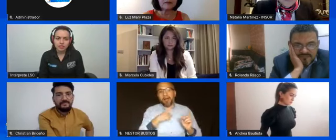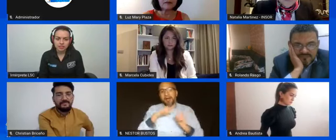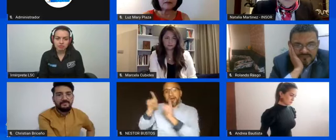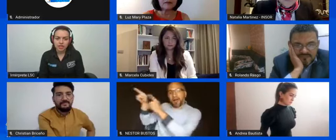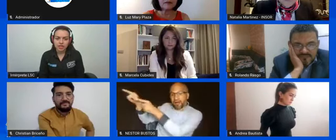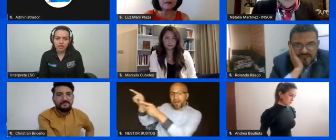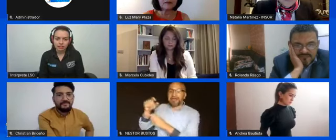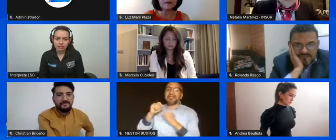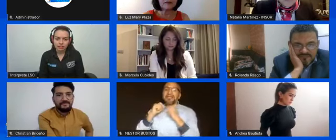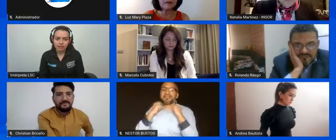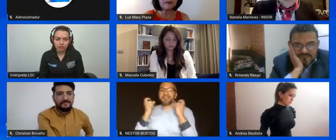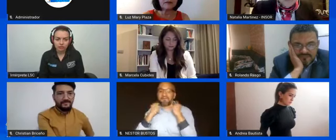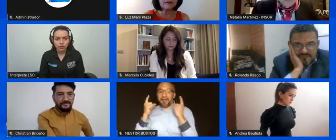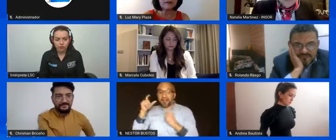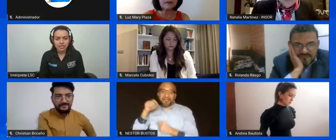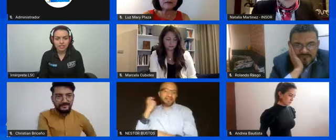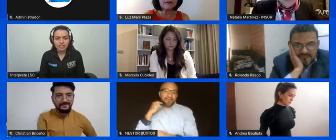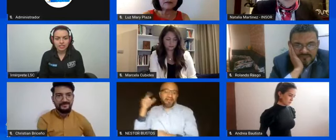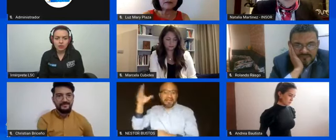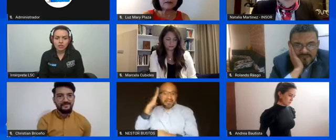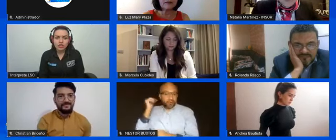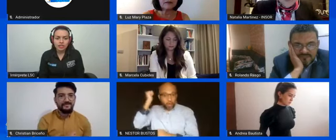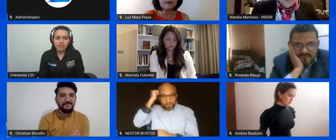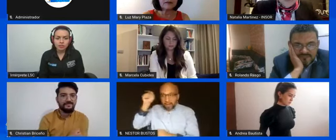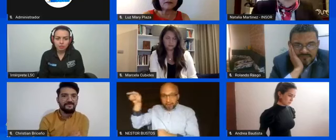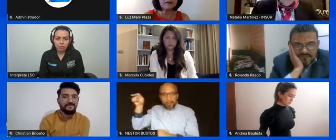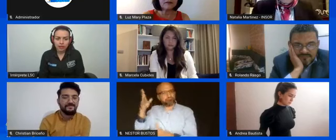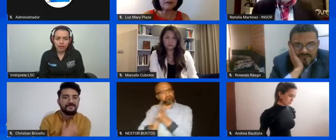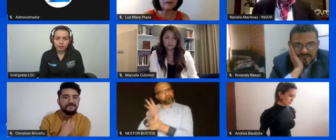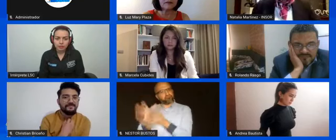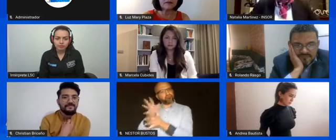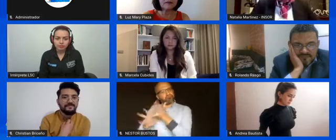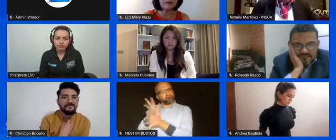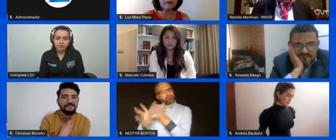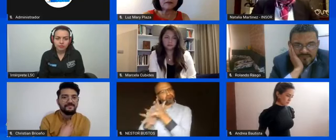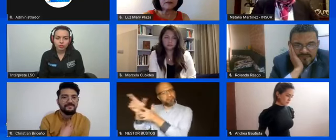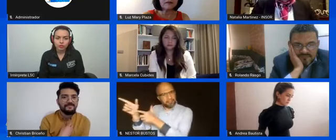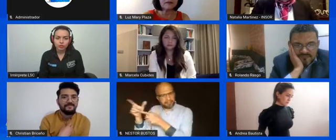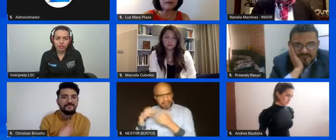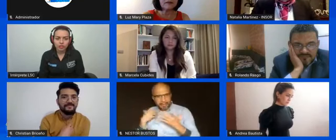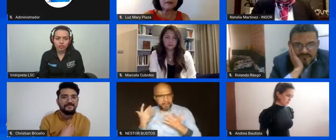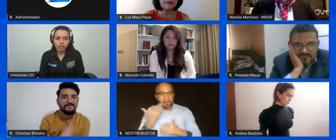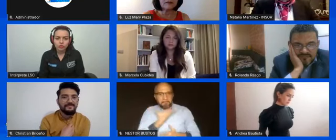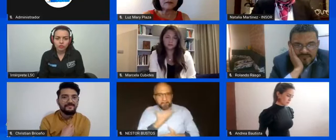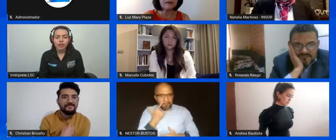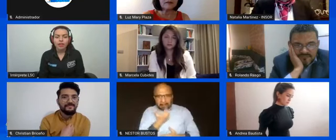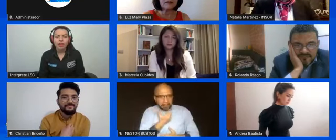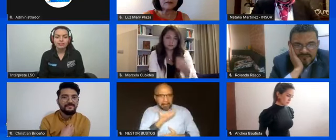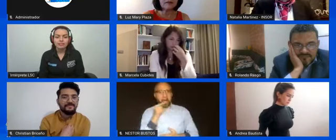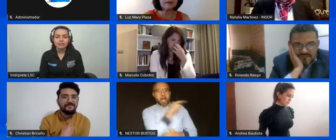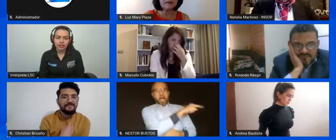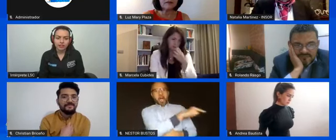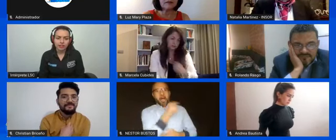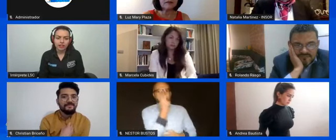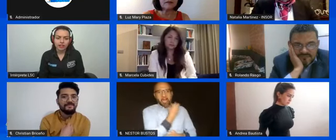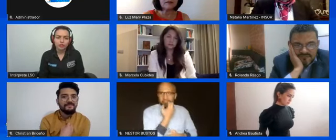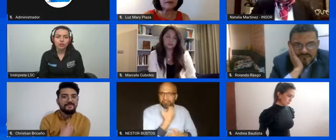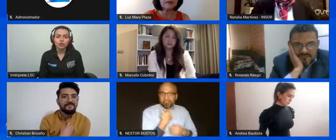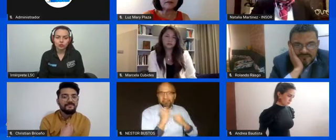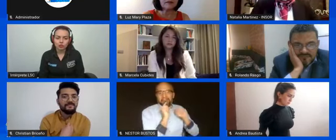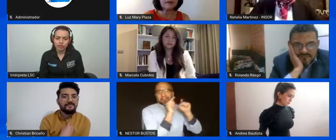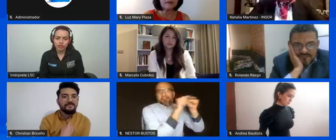las personas sordas, aunque pues también tenían un enfoque oralizado, y mis otros